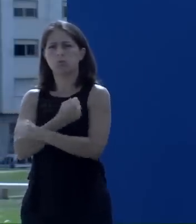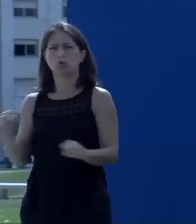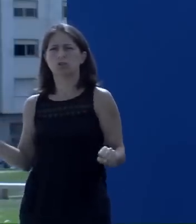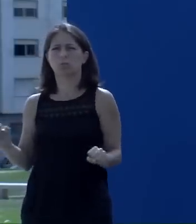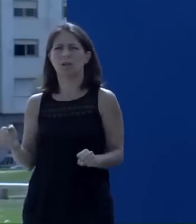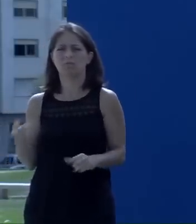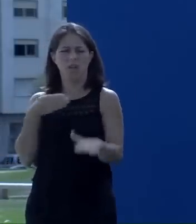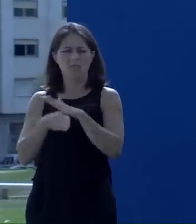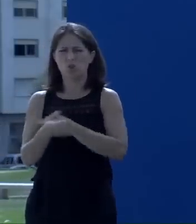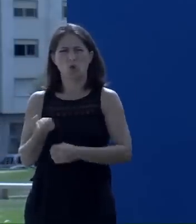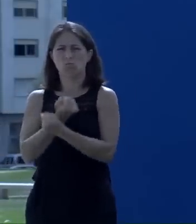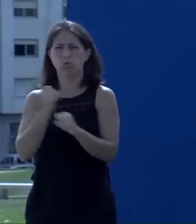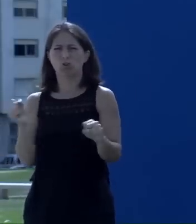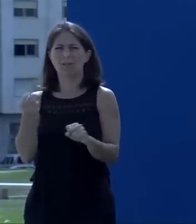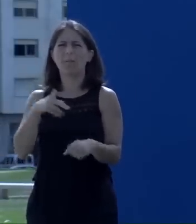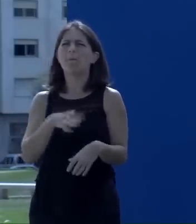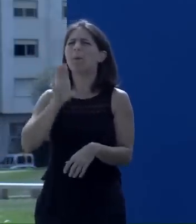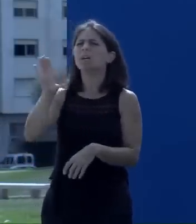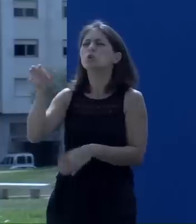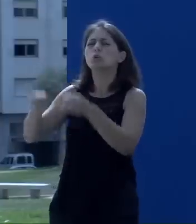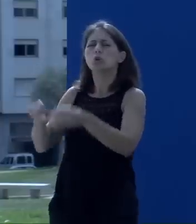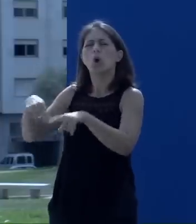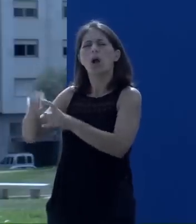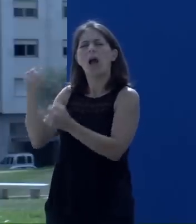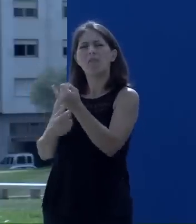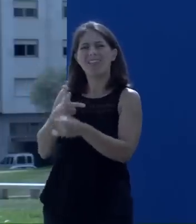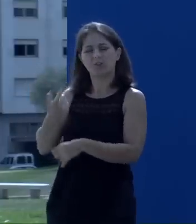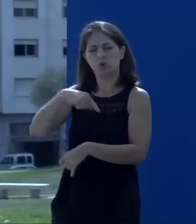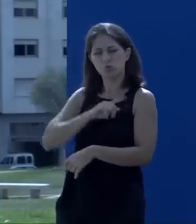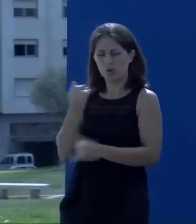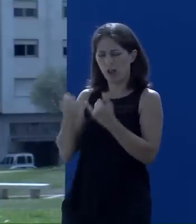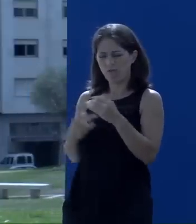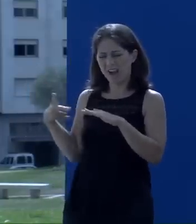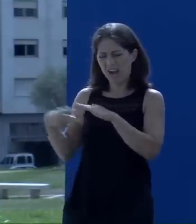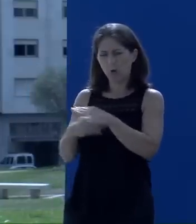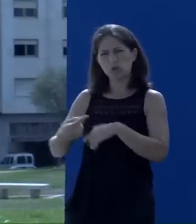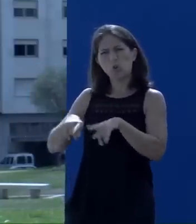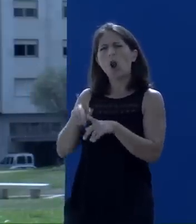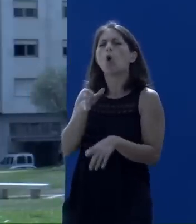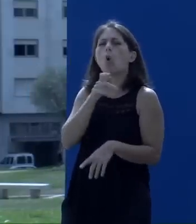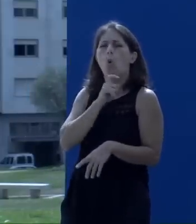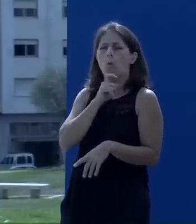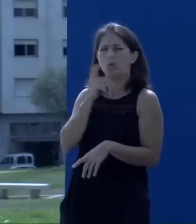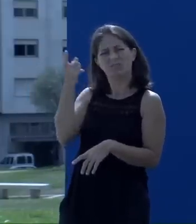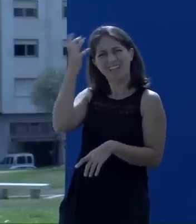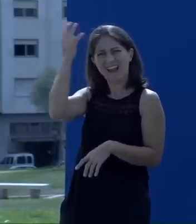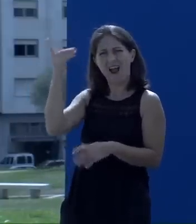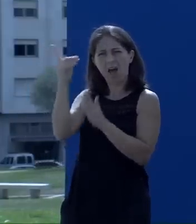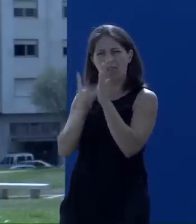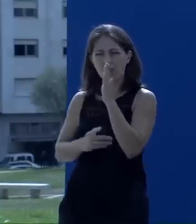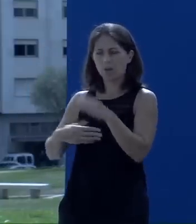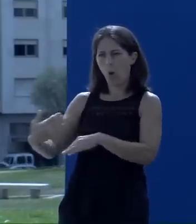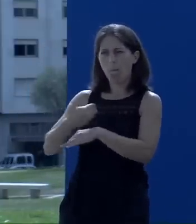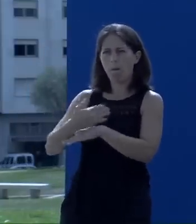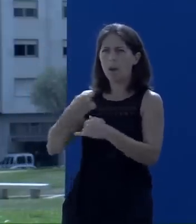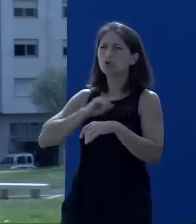xusto no que non recorten os nosos dereitos a golpe de decreto. Véxase LOMCE, Plan Boloña, Decreto 3+2. Necesitamos un